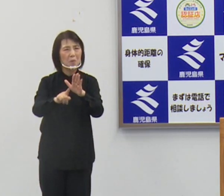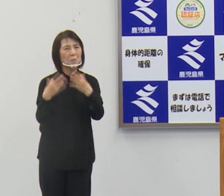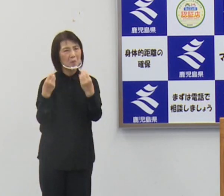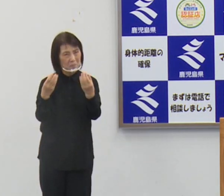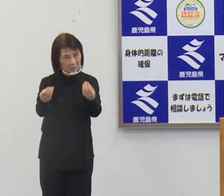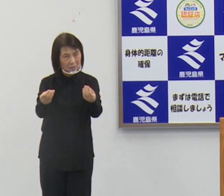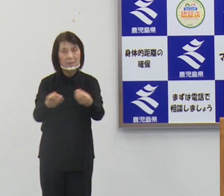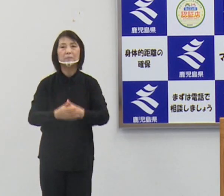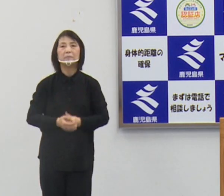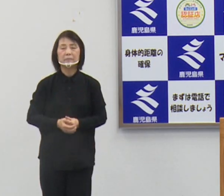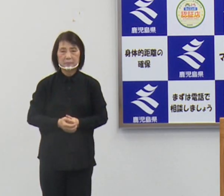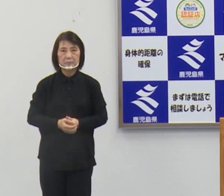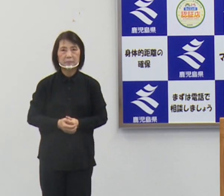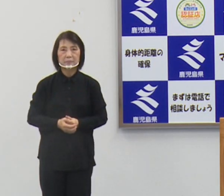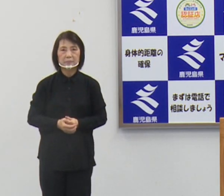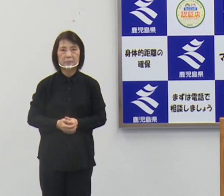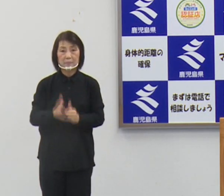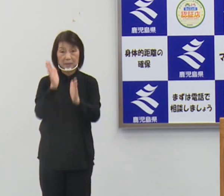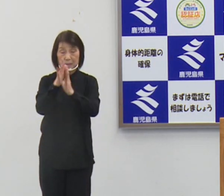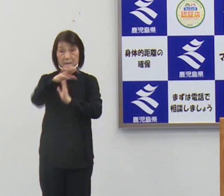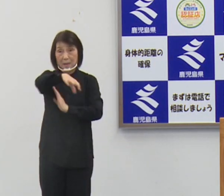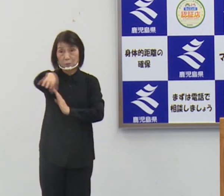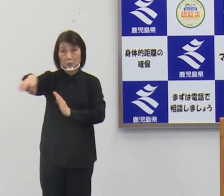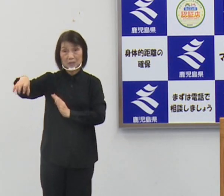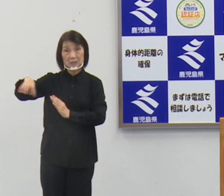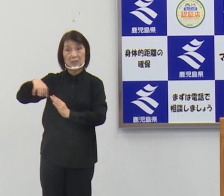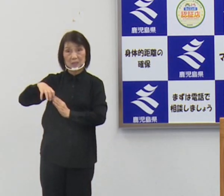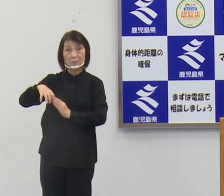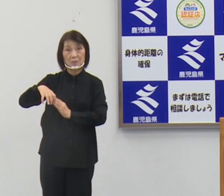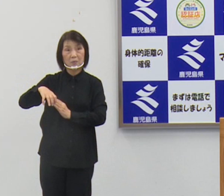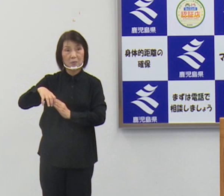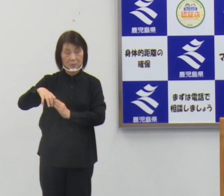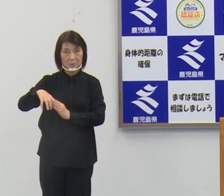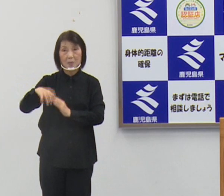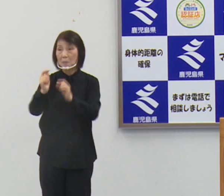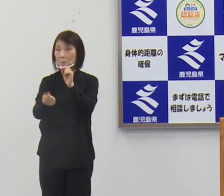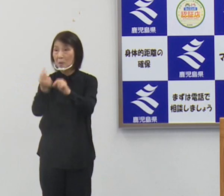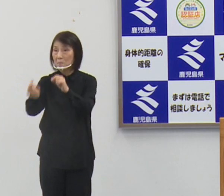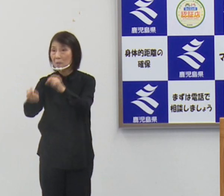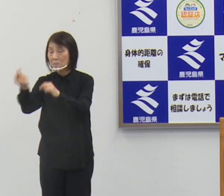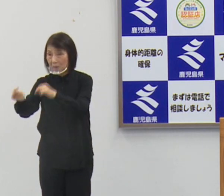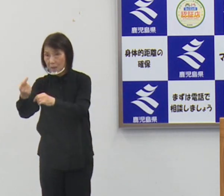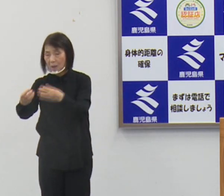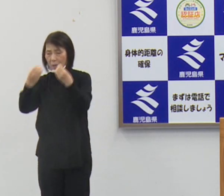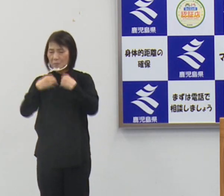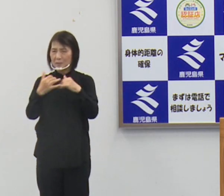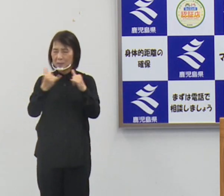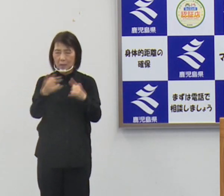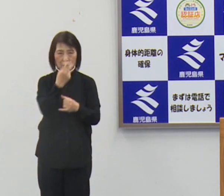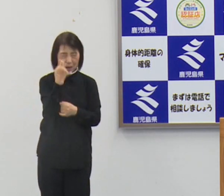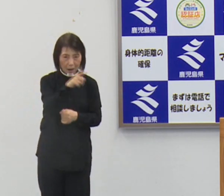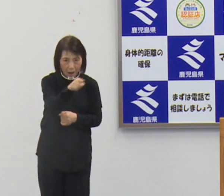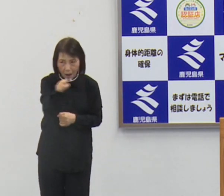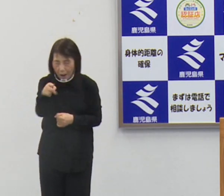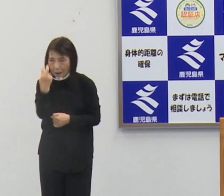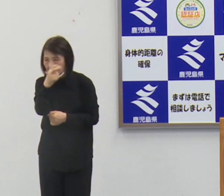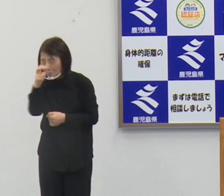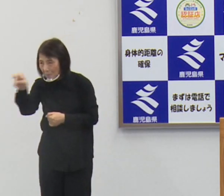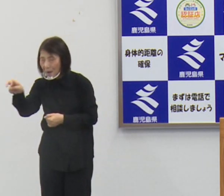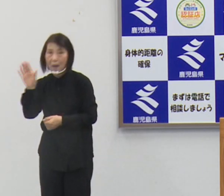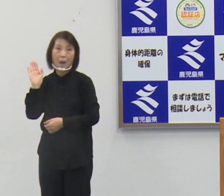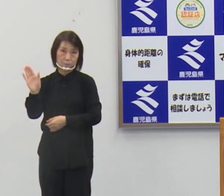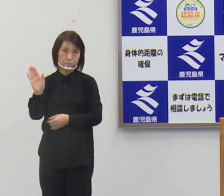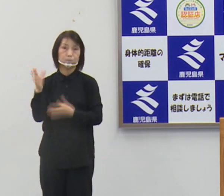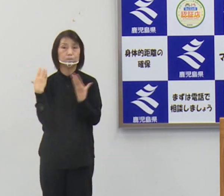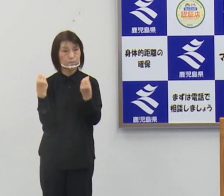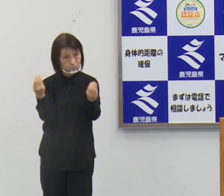、そして県内各地でも散発的に感染者が確認され、感染リスクが依然として